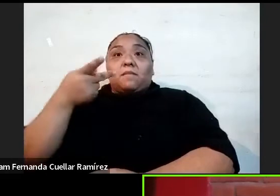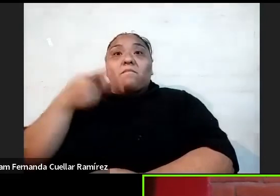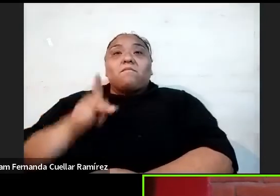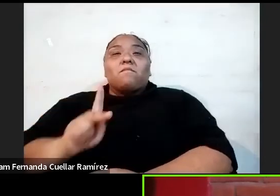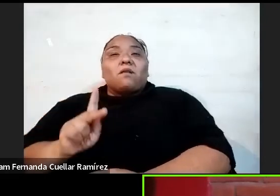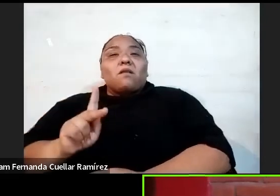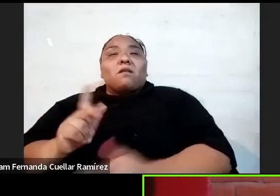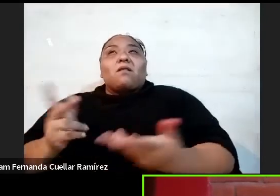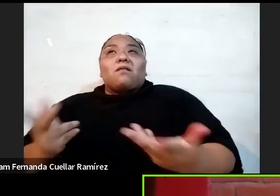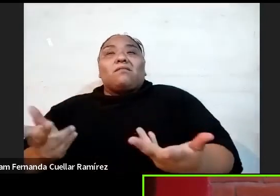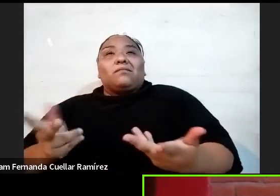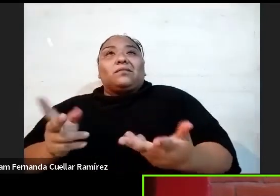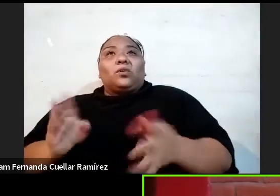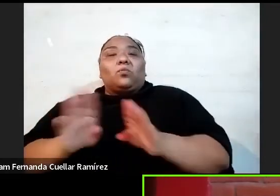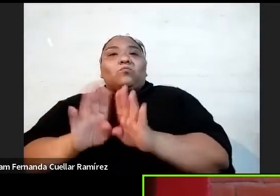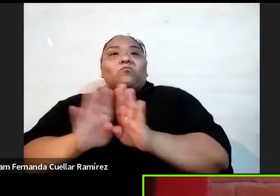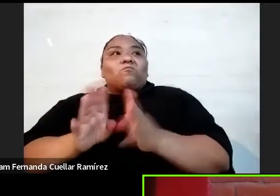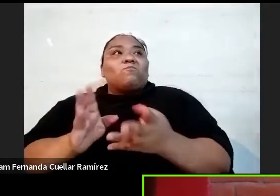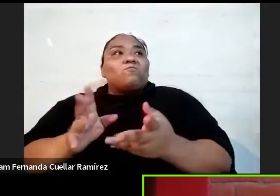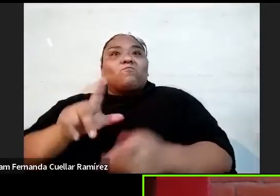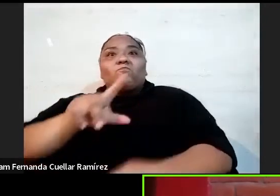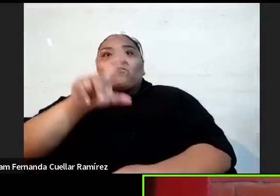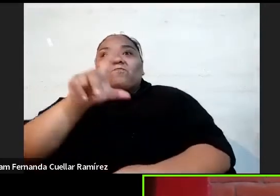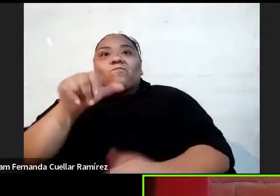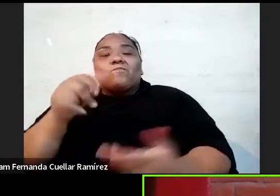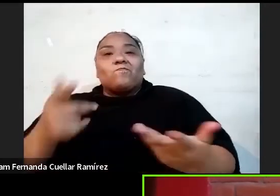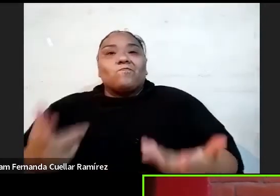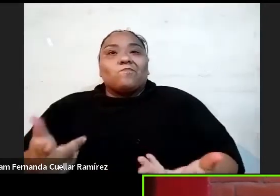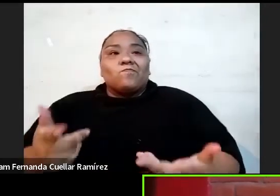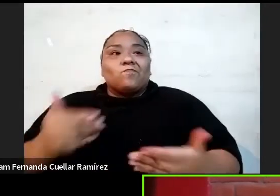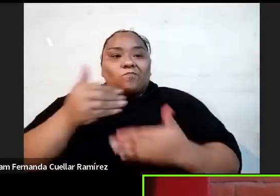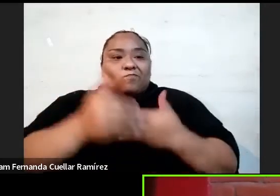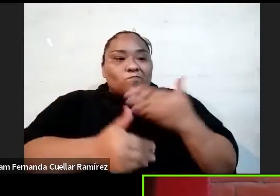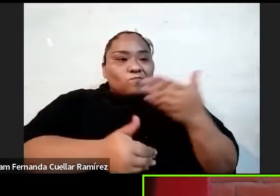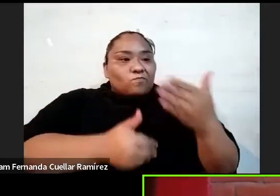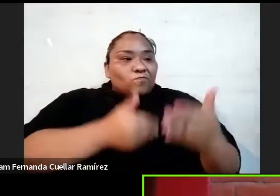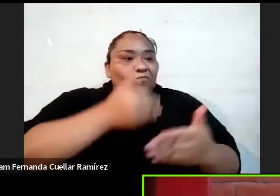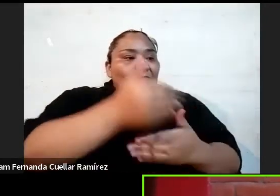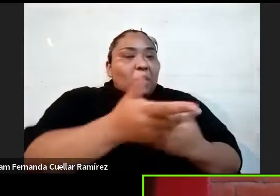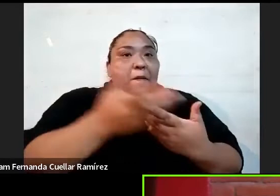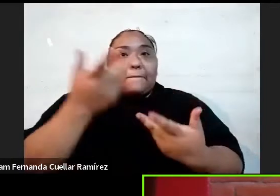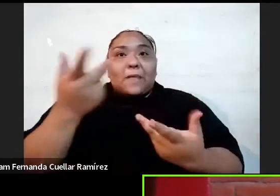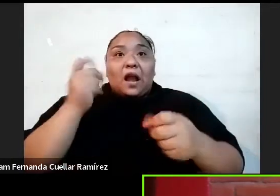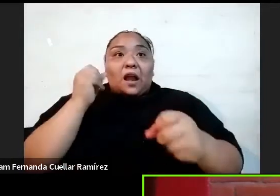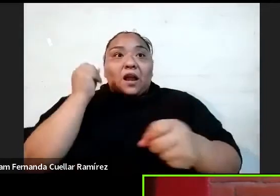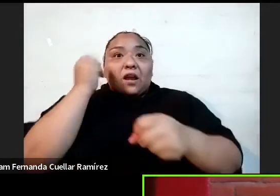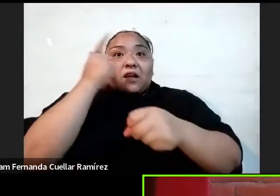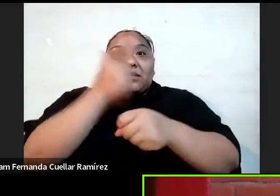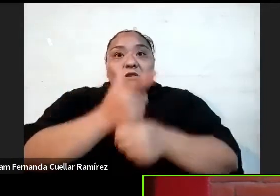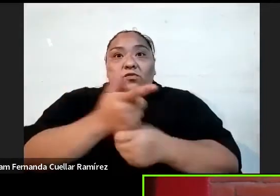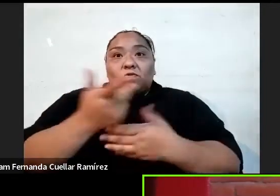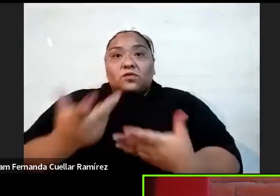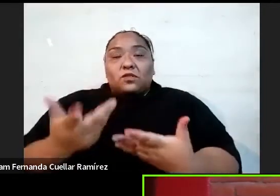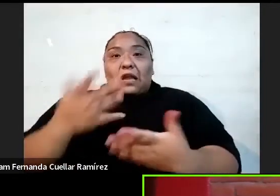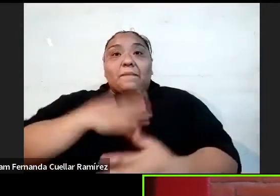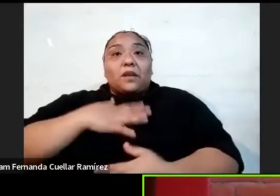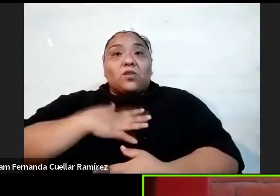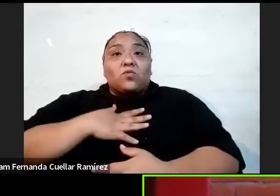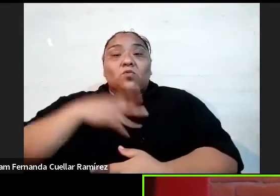pero como que eso fue la pauta también para encontrarme y encontrar mi